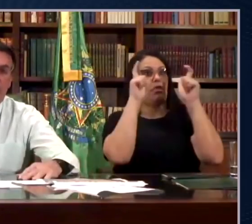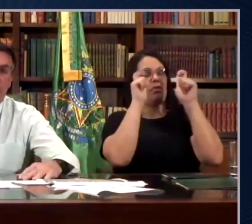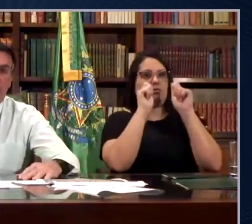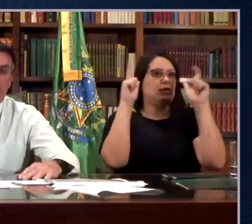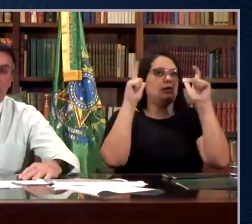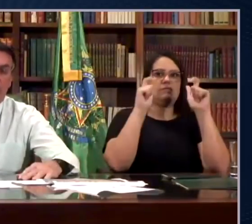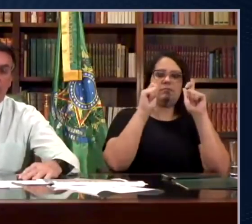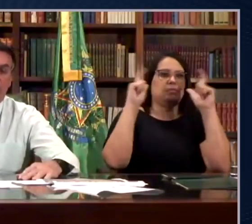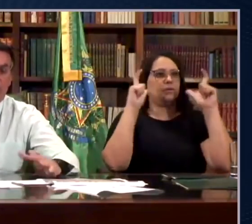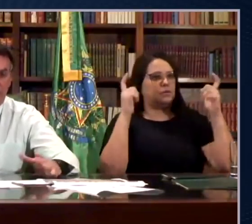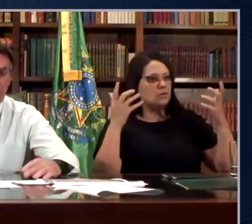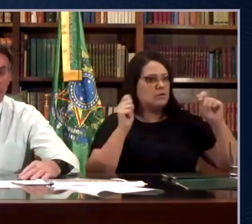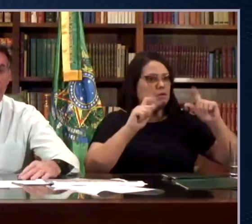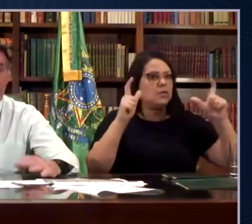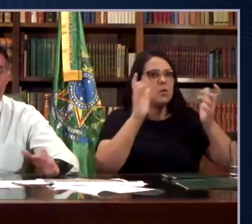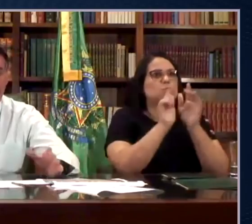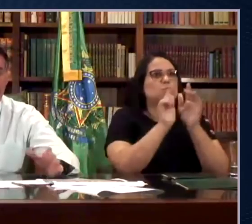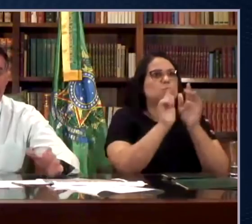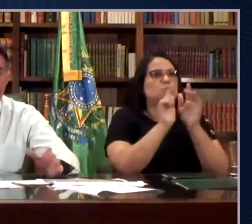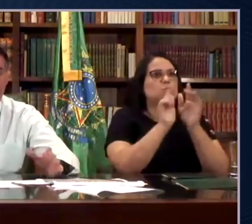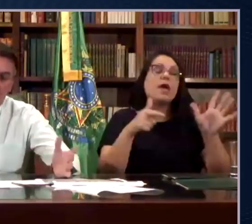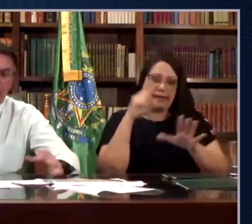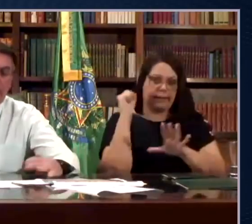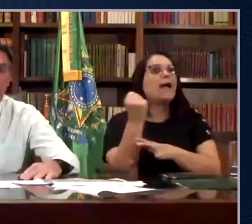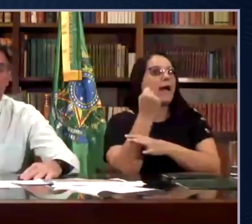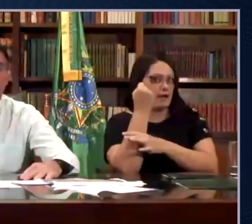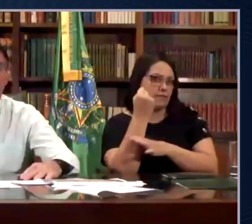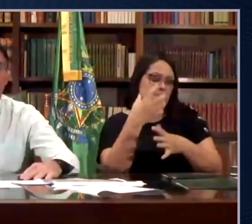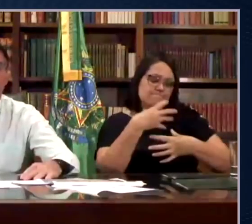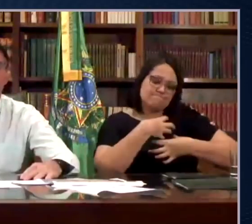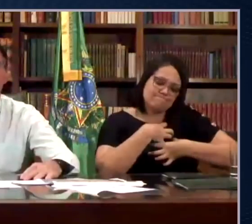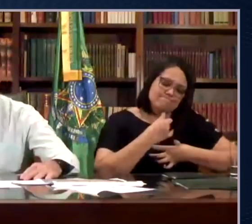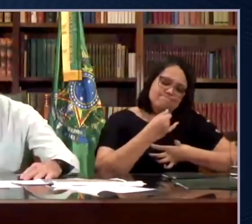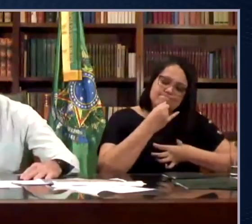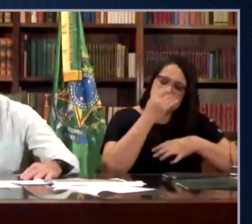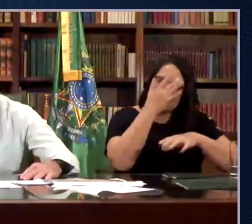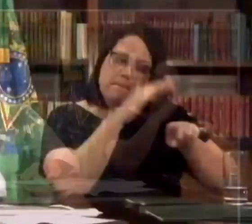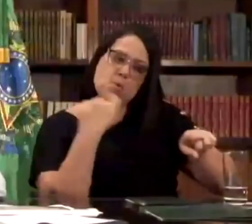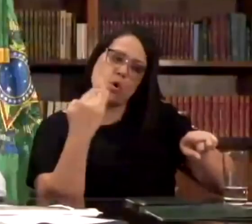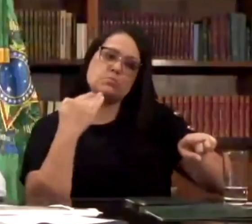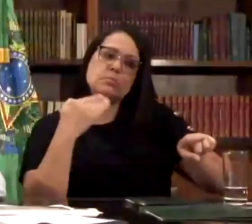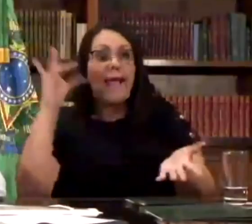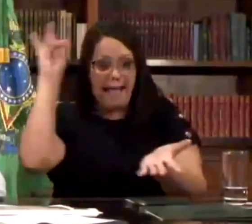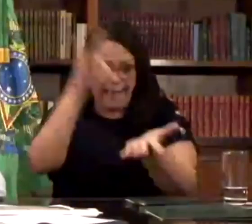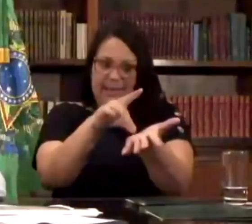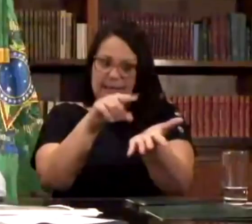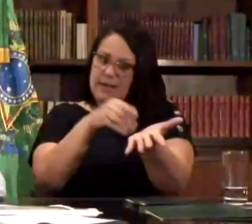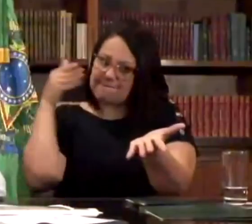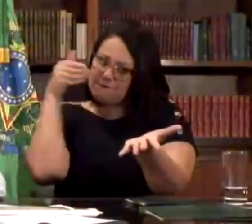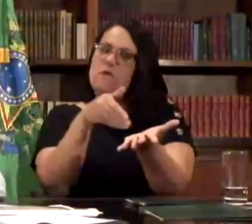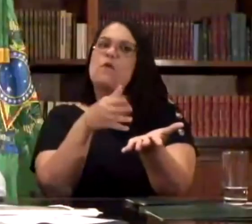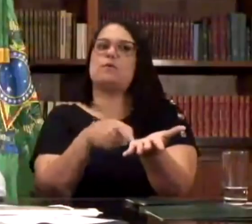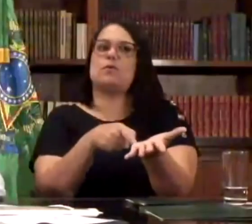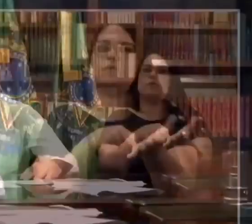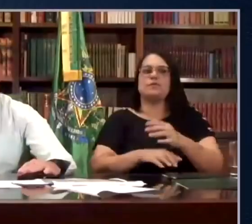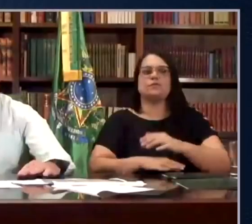cima do que está acontecendo. É grave, a gente lamenta as mortes, mas não podemos fugir da realidade. Ô, presidente, a gente já vai